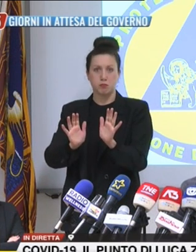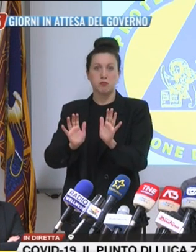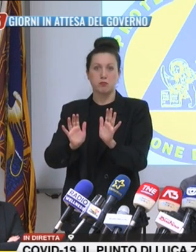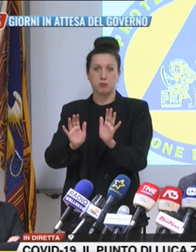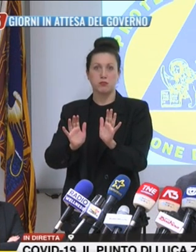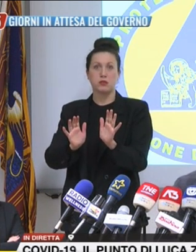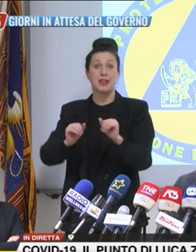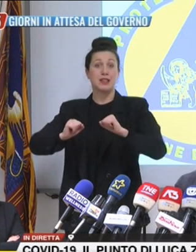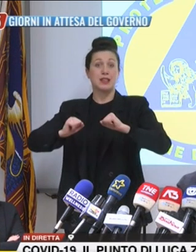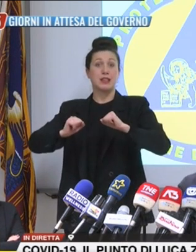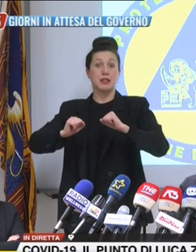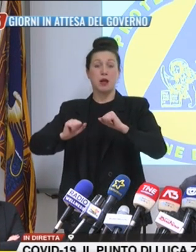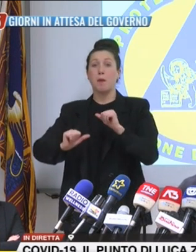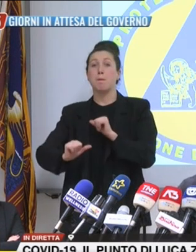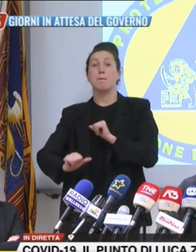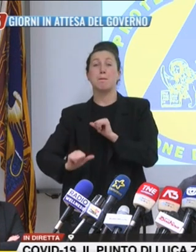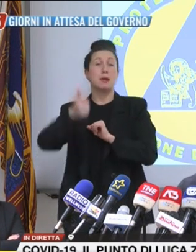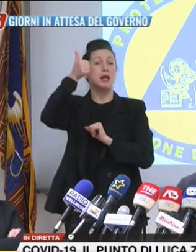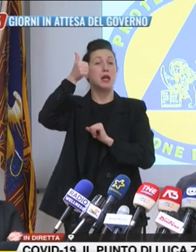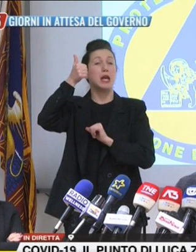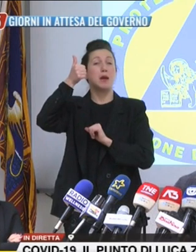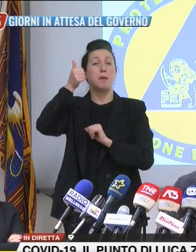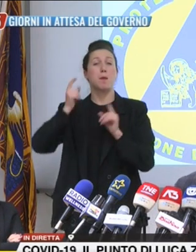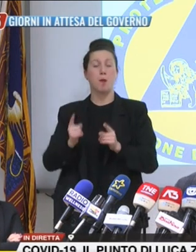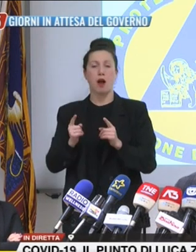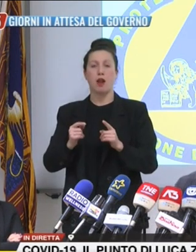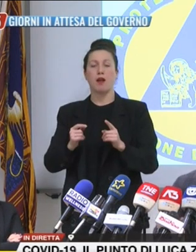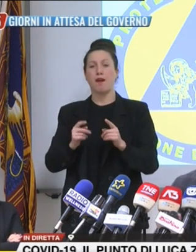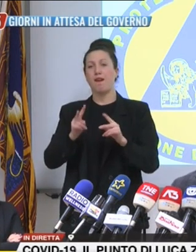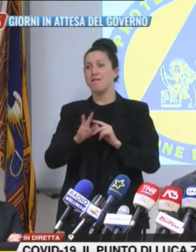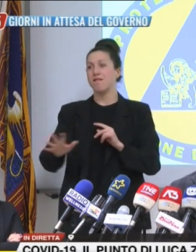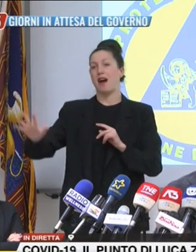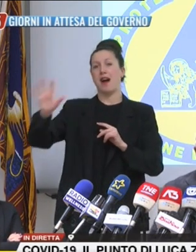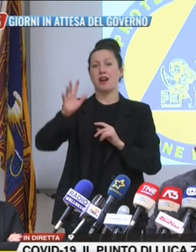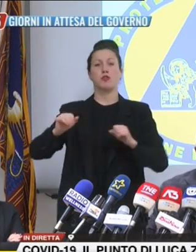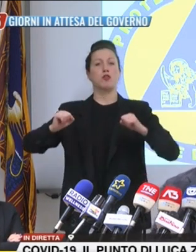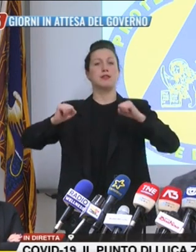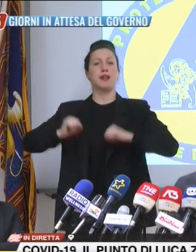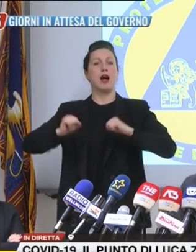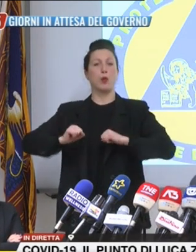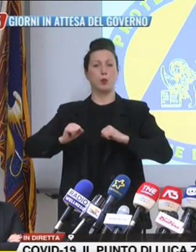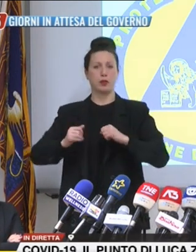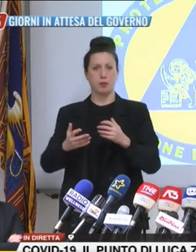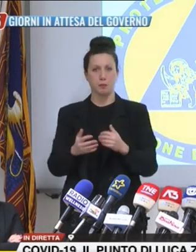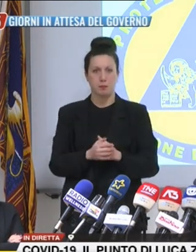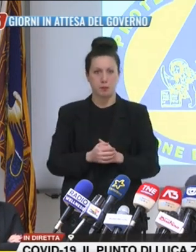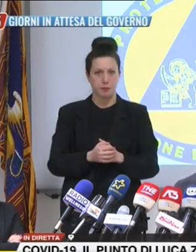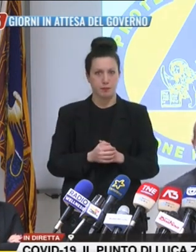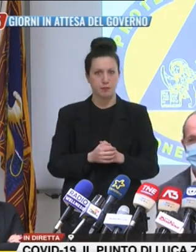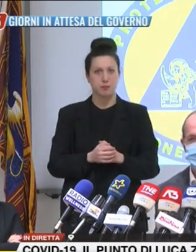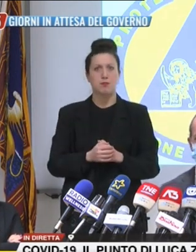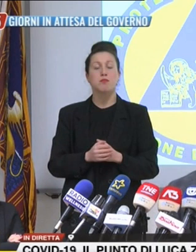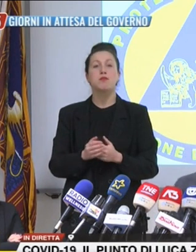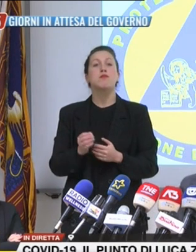veneti. Se qua mi arriva uno con un camion del vaccino autorizzato, tracciato, che esce dalla fabbrica dei